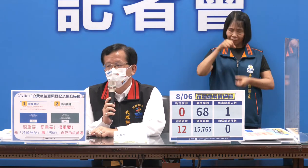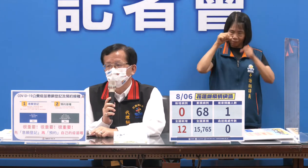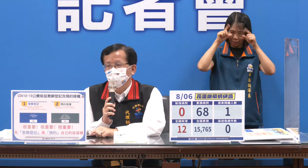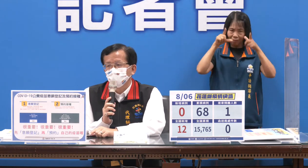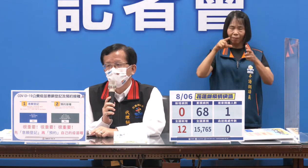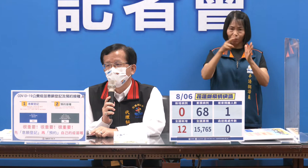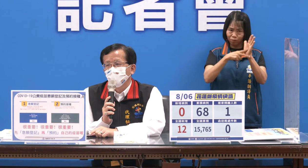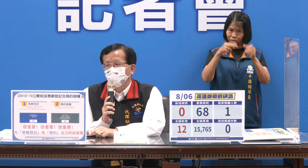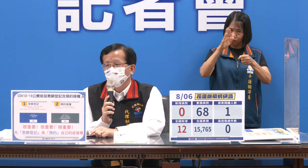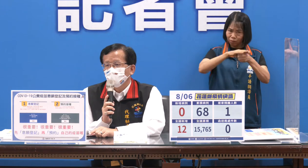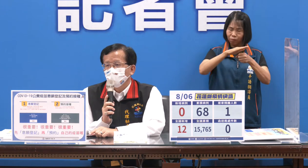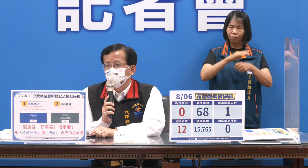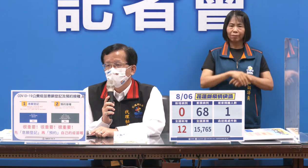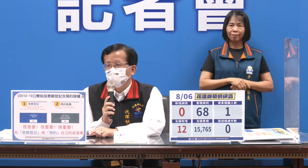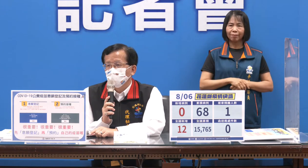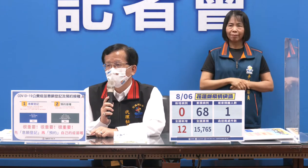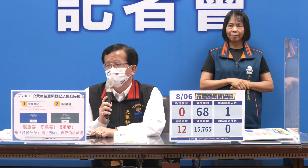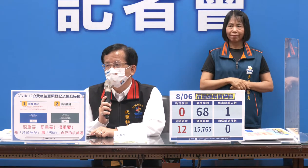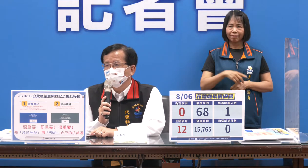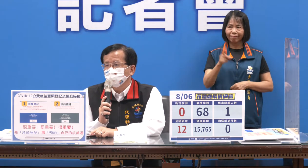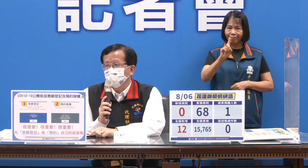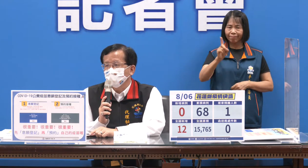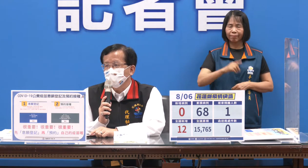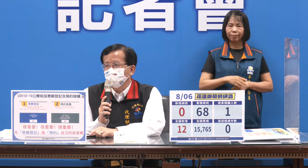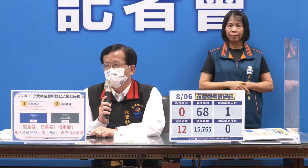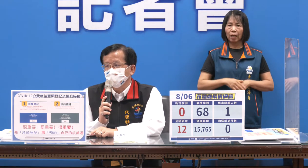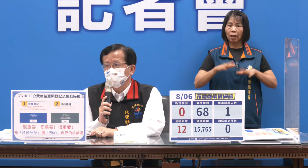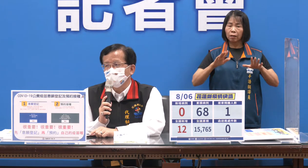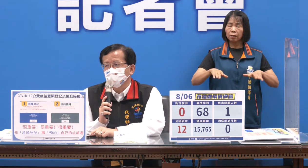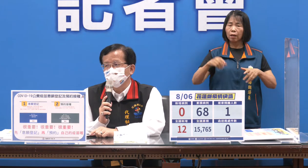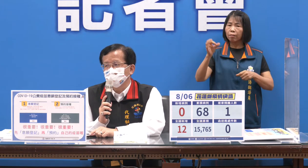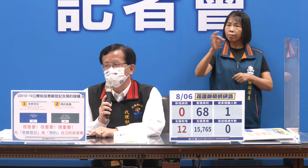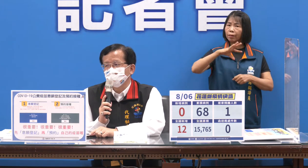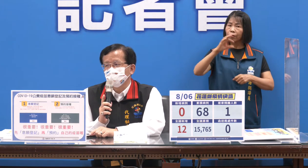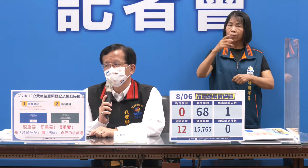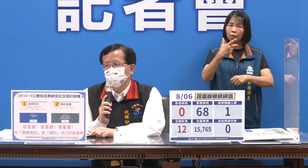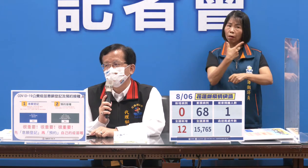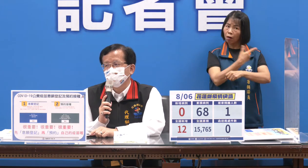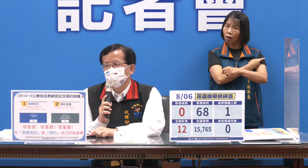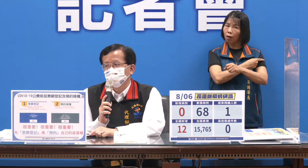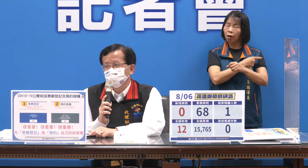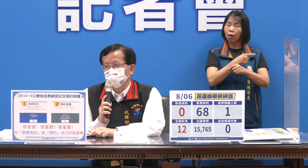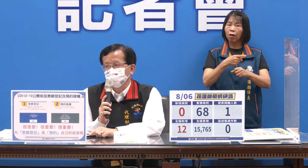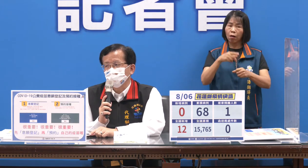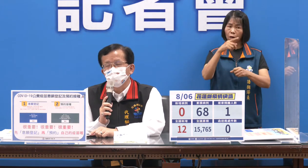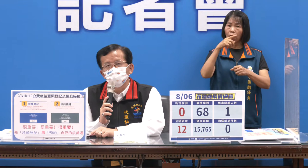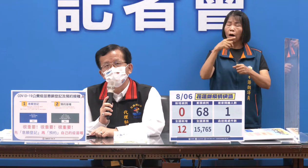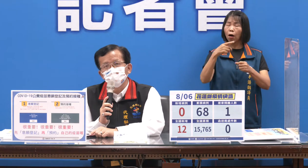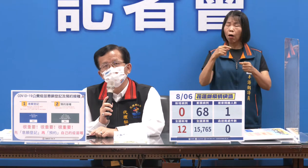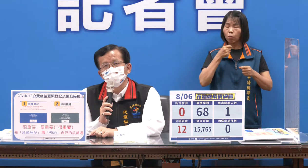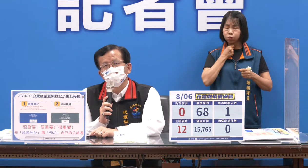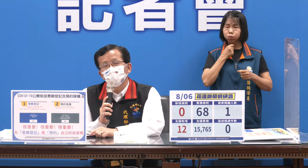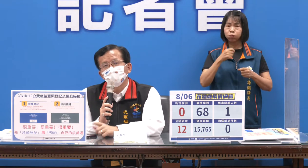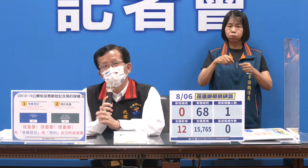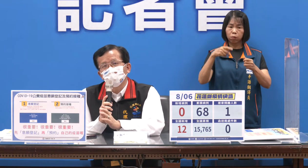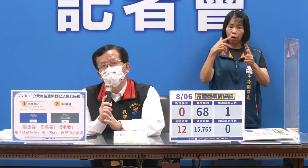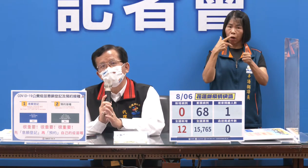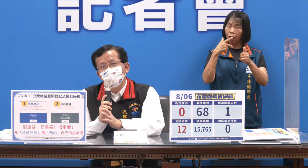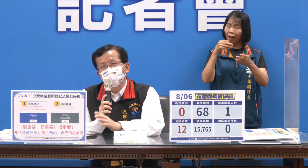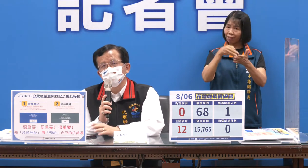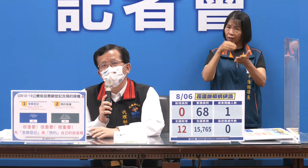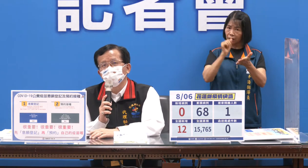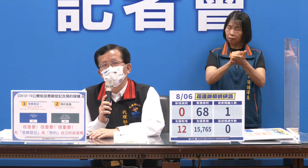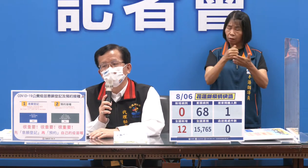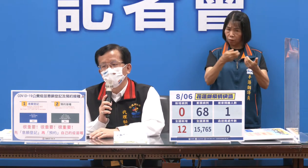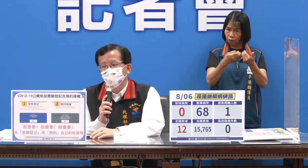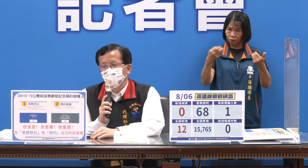说明。我们公费疫苗意愿登记及预约接种，它有分